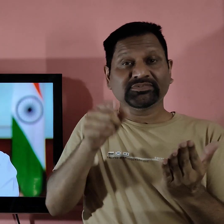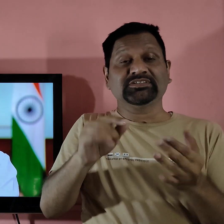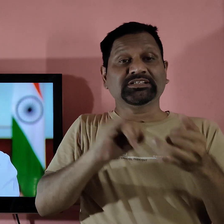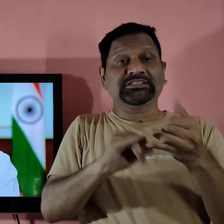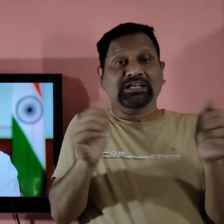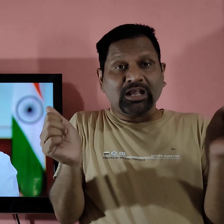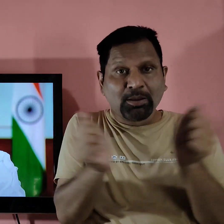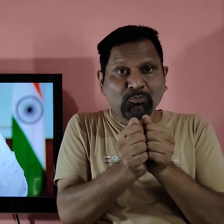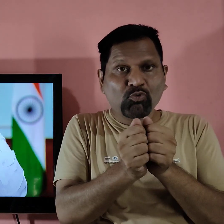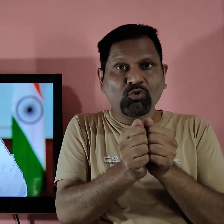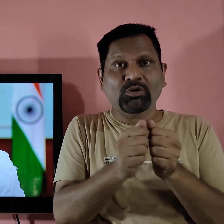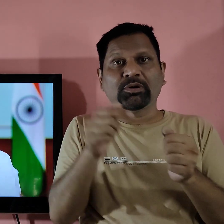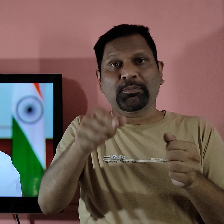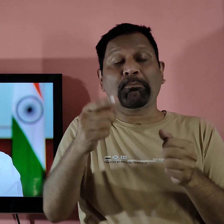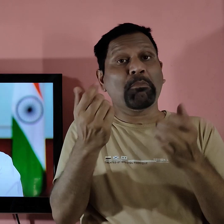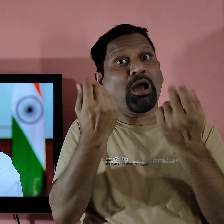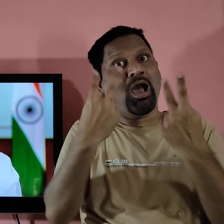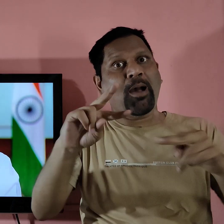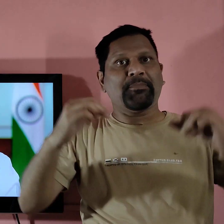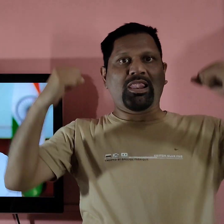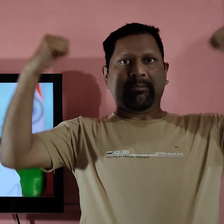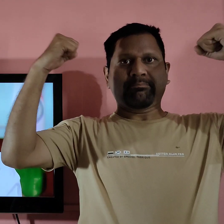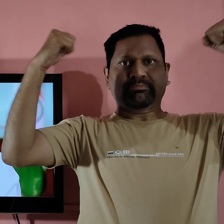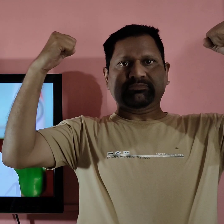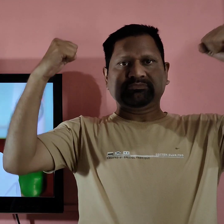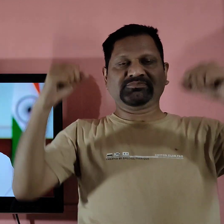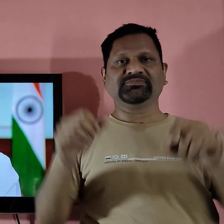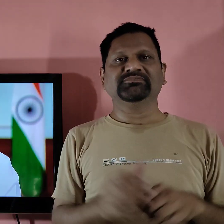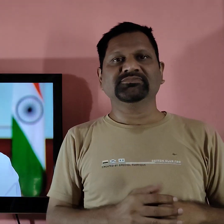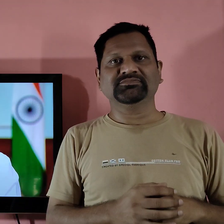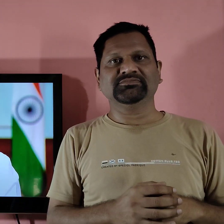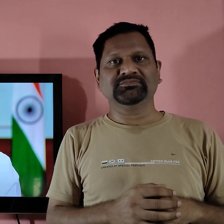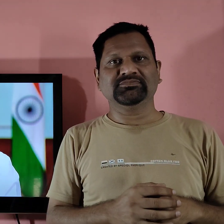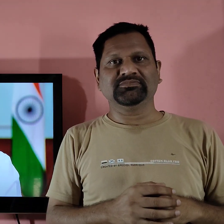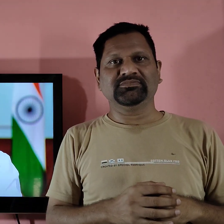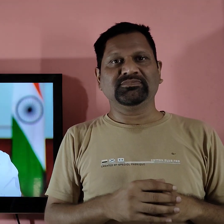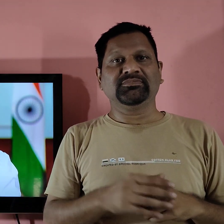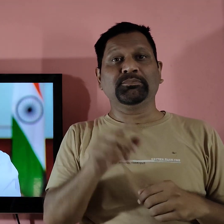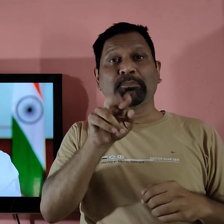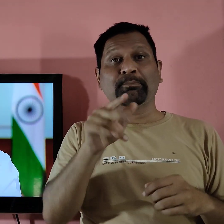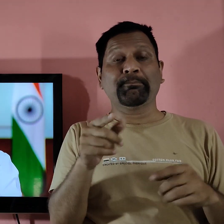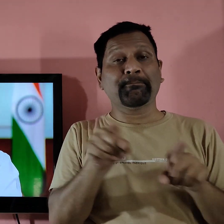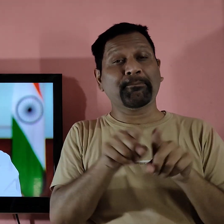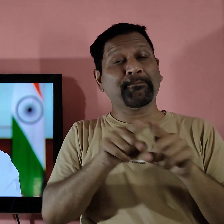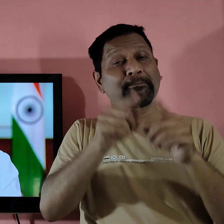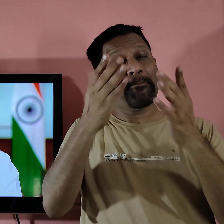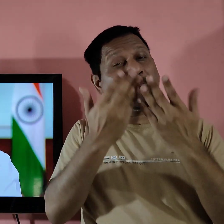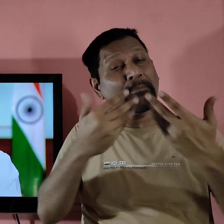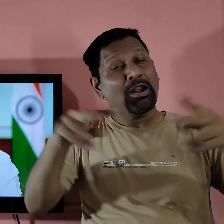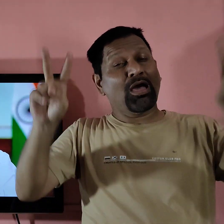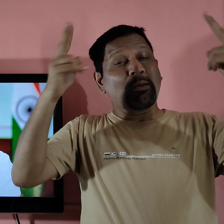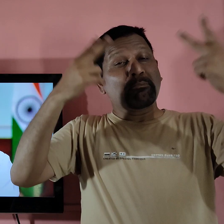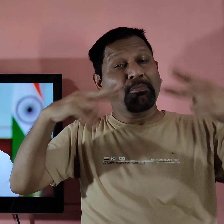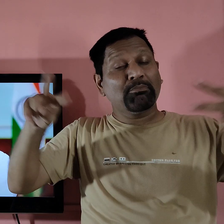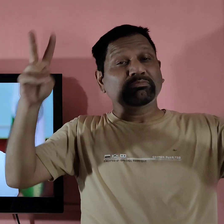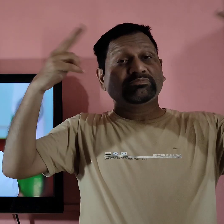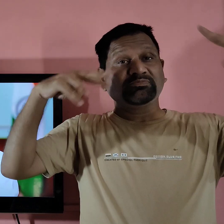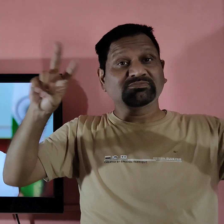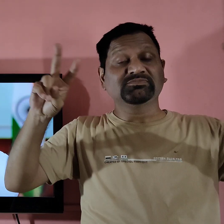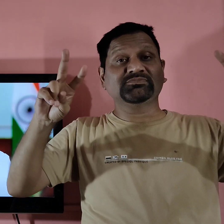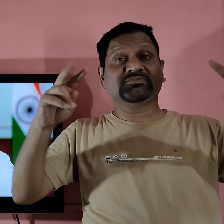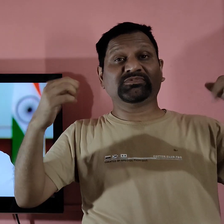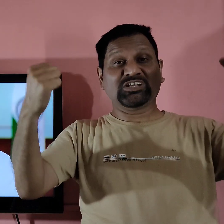संगमूलम महाबलम, अर्थात बड़ी से बड़ी शक्ति का केंद्र